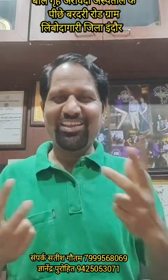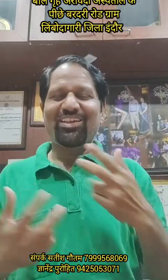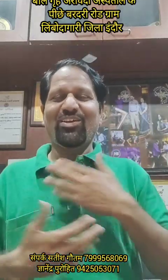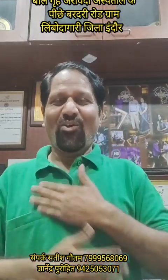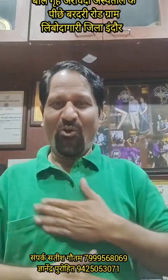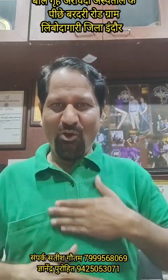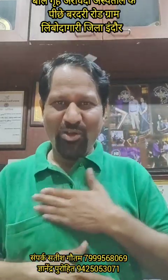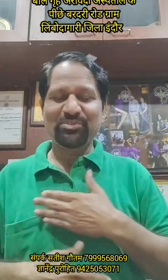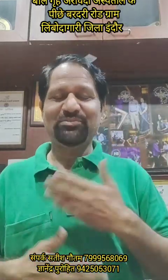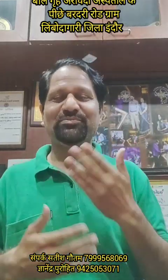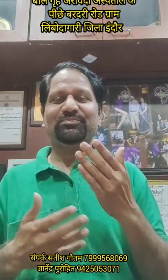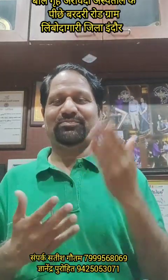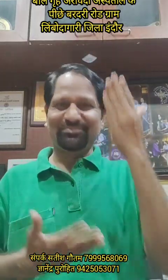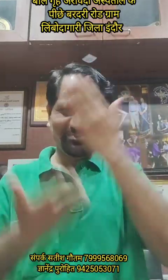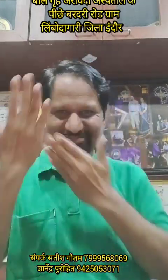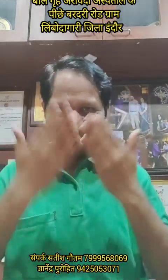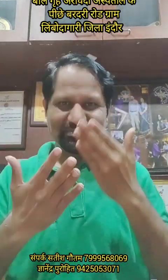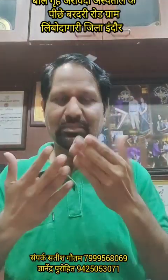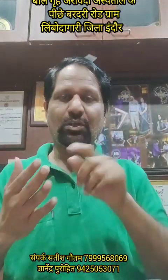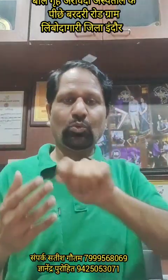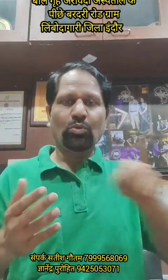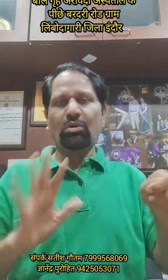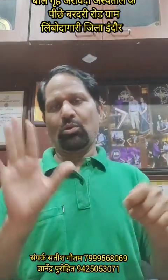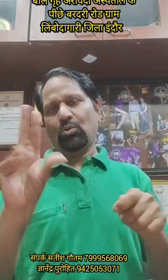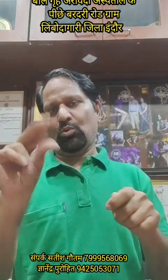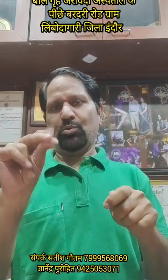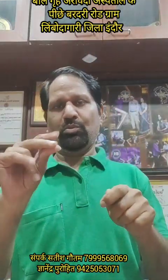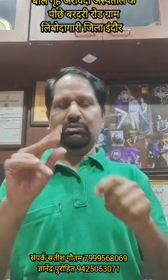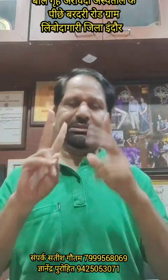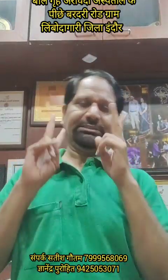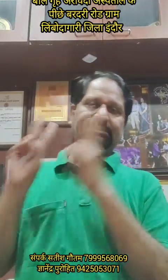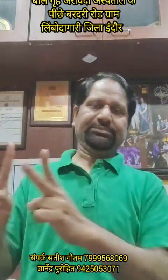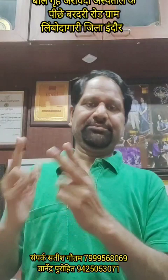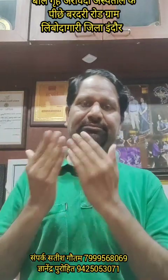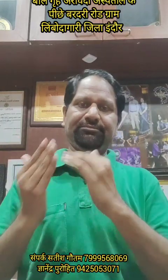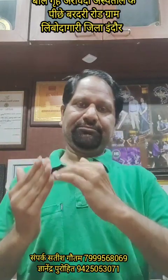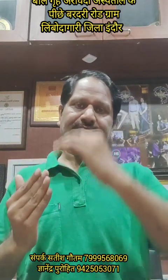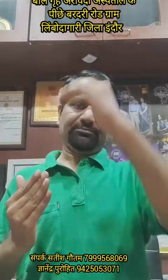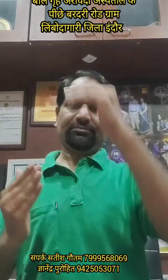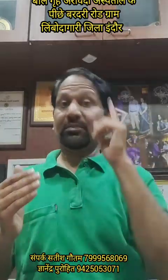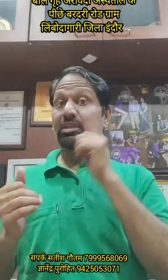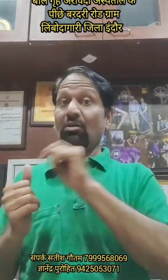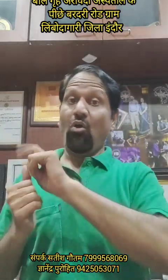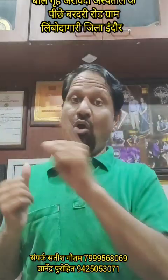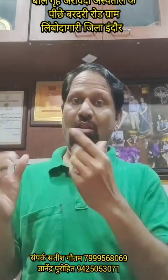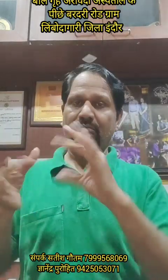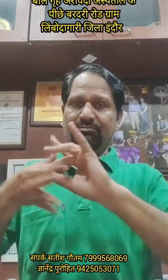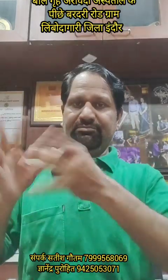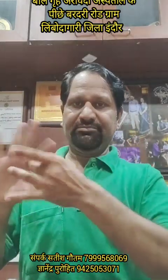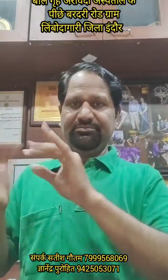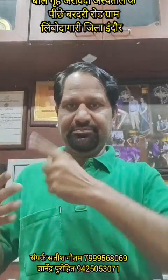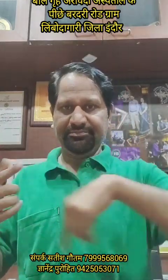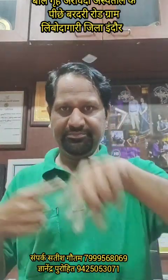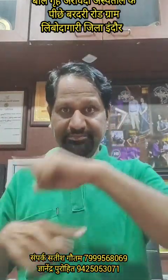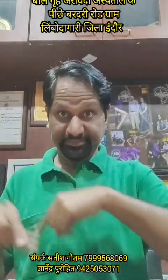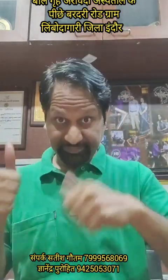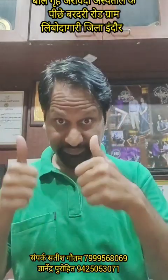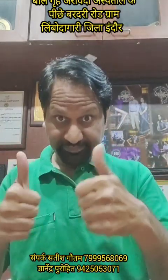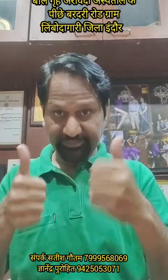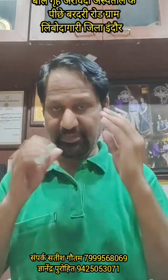जाएगा। दिवाली हुई, होली हुई या कोई सा भी फेस्टिवल है तो उस पर हम अलाउ नहीं करेंगे, क्योंकि इसमें बाल कल्याण समिति की अनुमति लगती